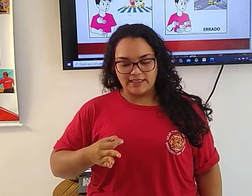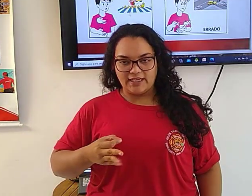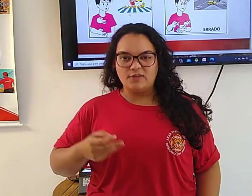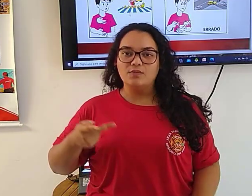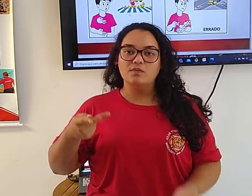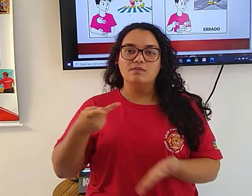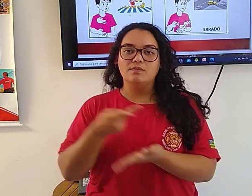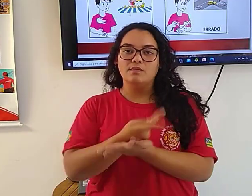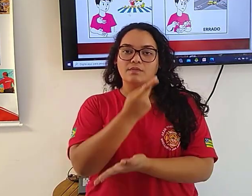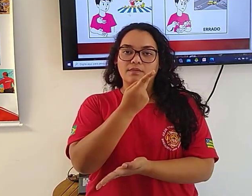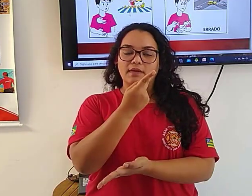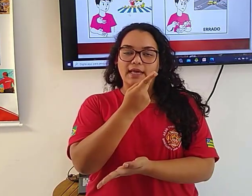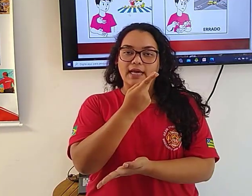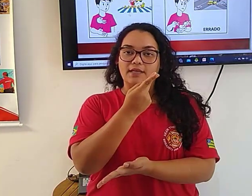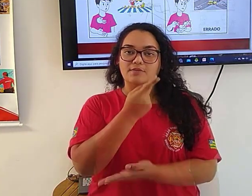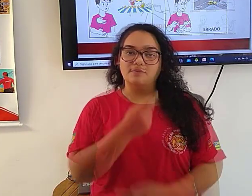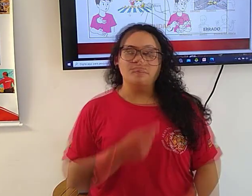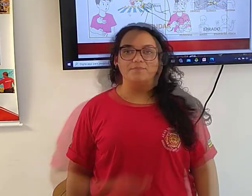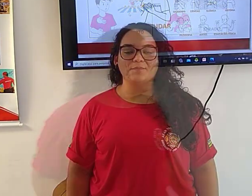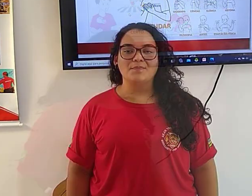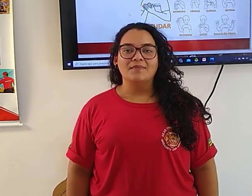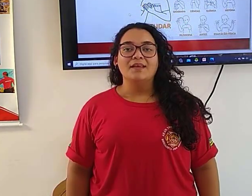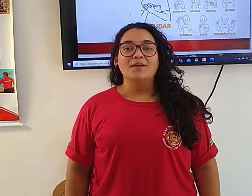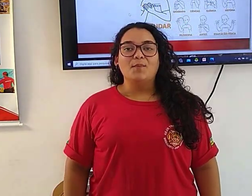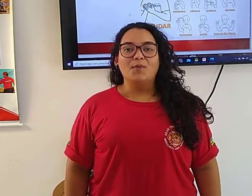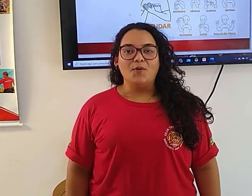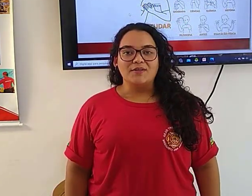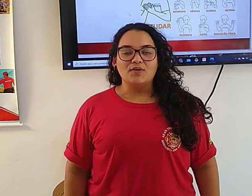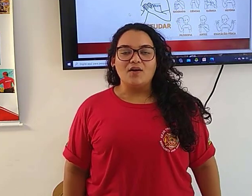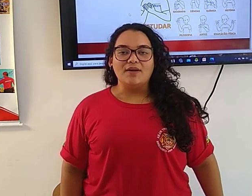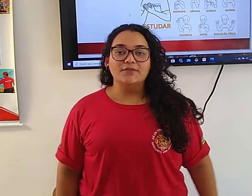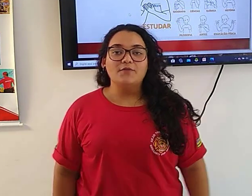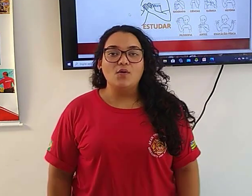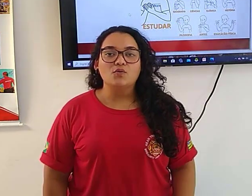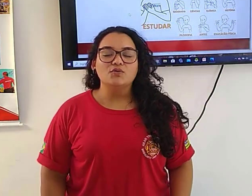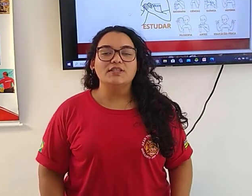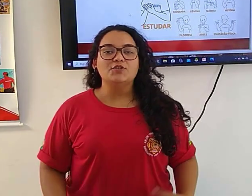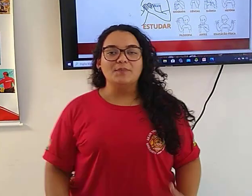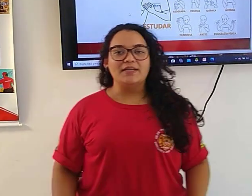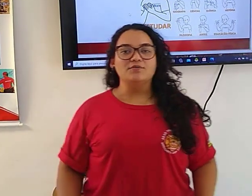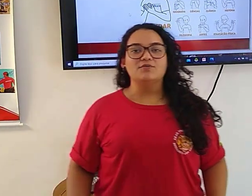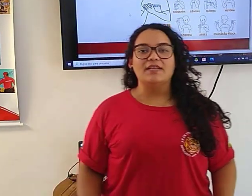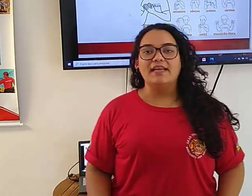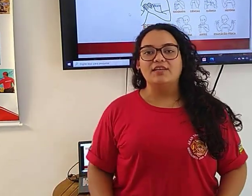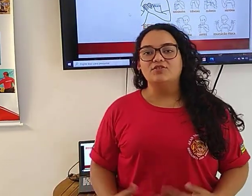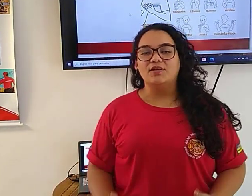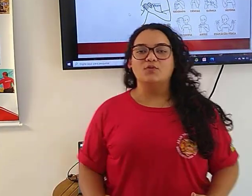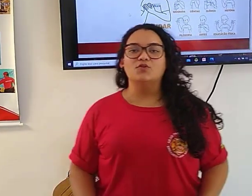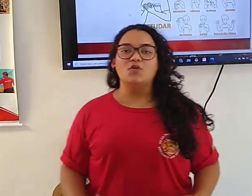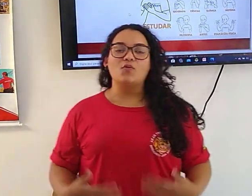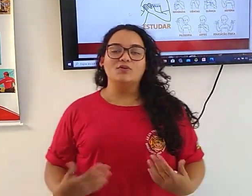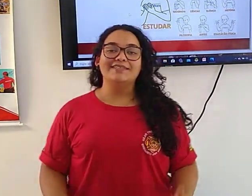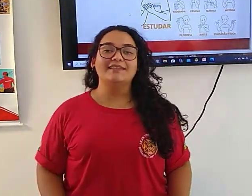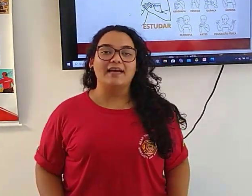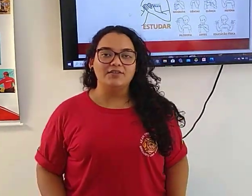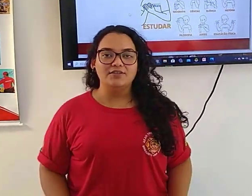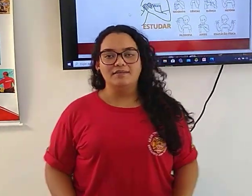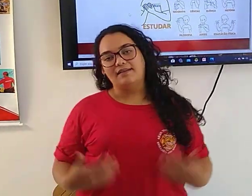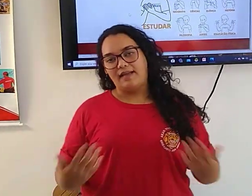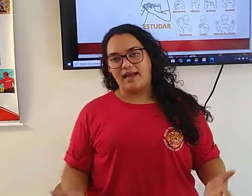Certo? Errado. Bom, pessoal, esse foi alguns dos sentimentos, né, que a gente demonstrou, alguns sinais que acabaram